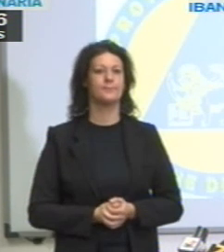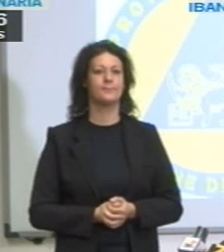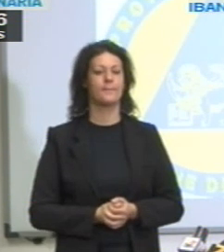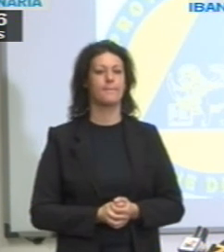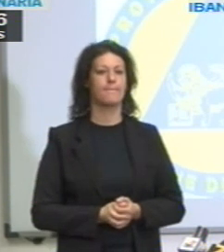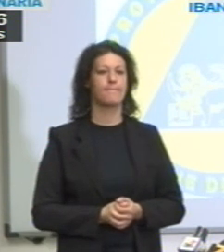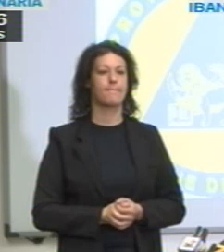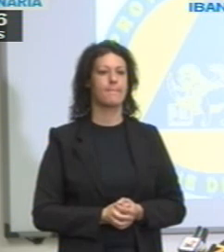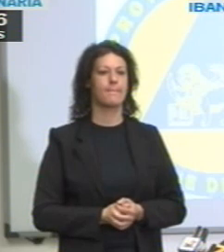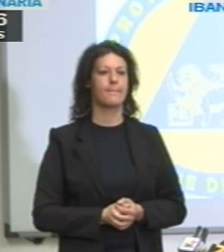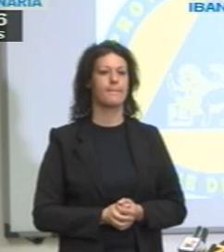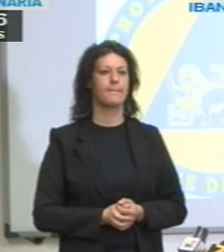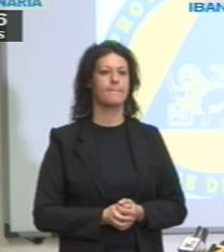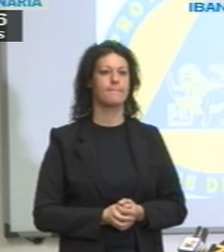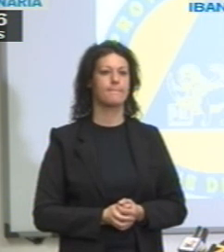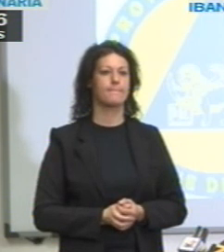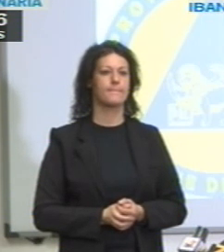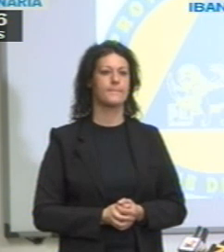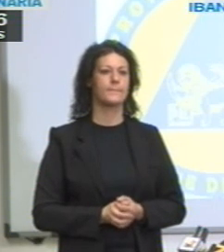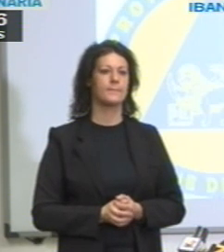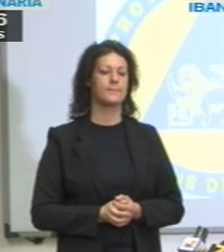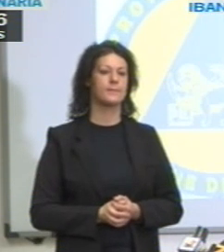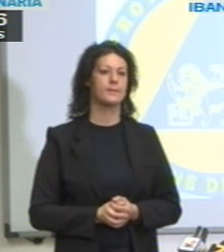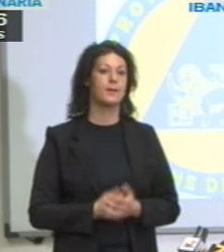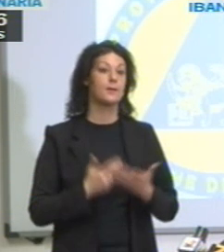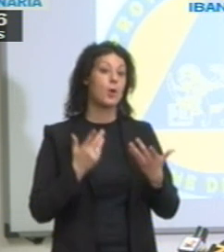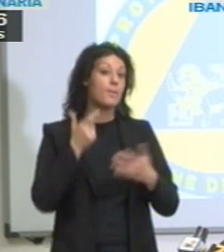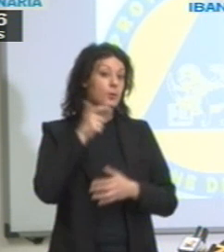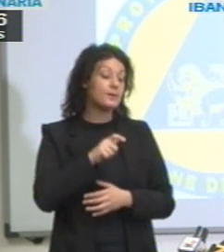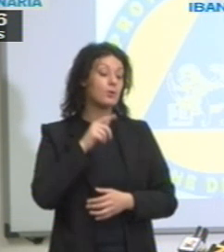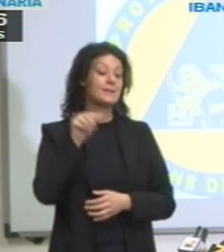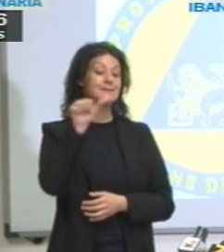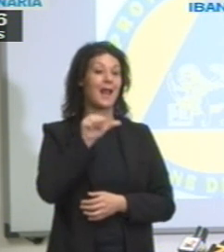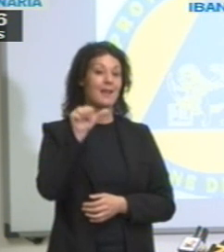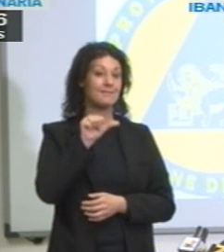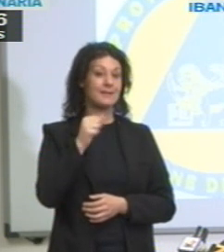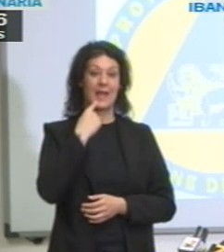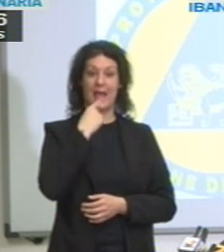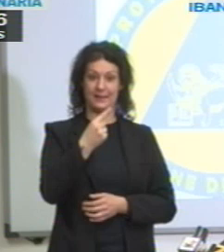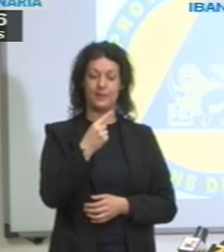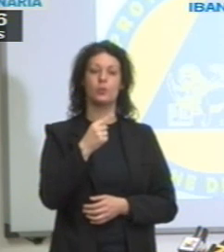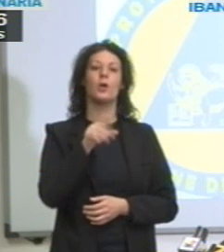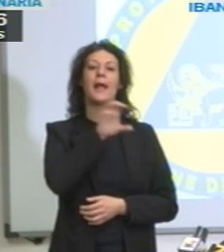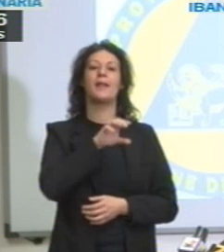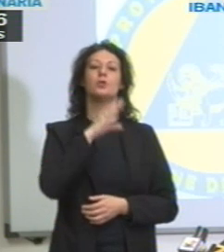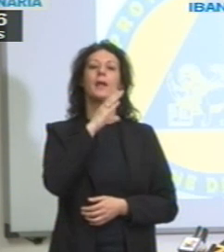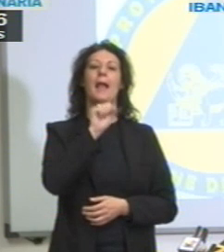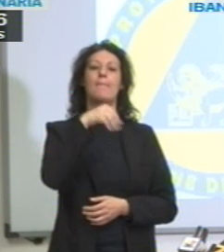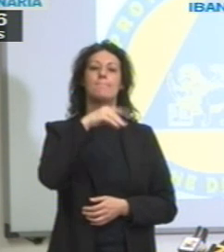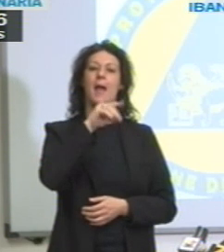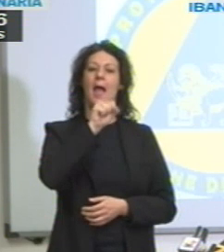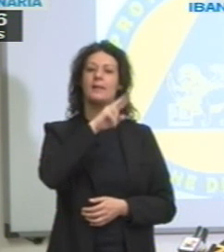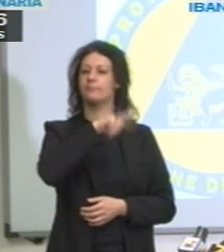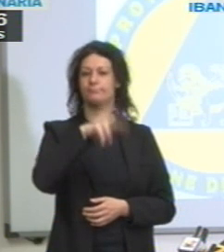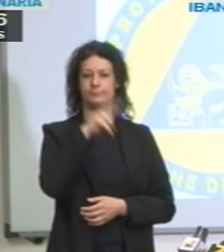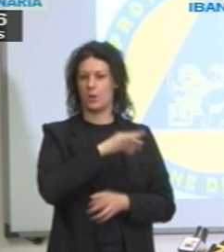esagerare nel dialogo con lei, ma Salvini modestamente ha detto che in campagna non si può votare perché